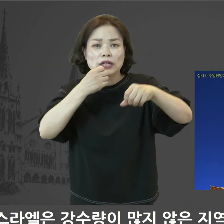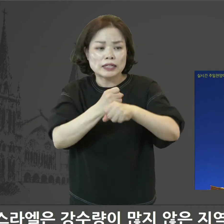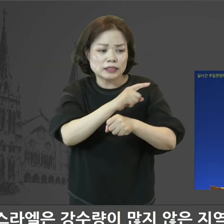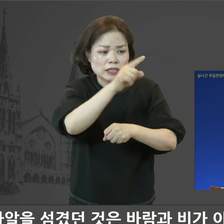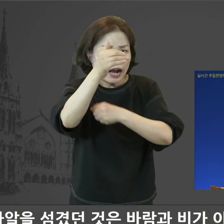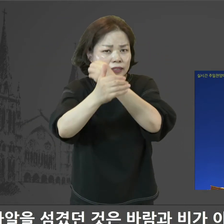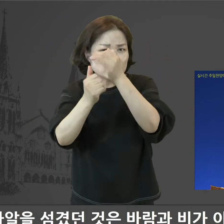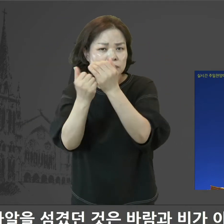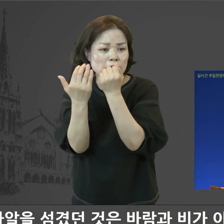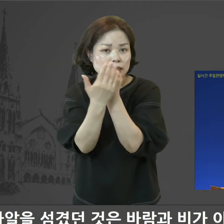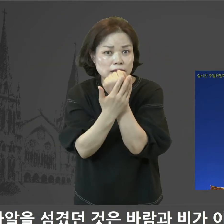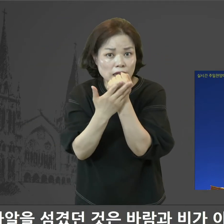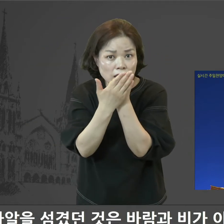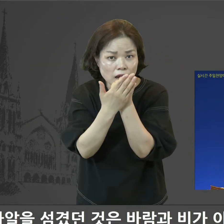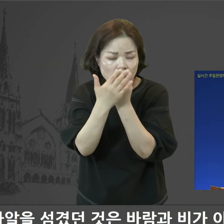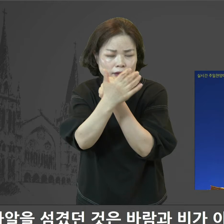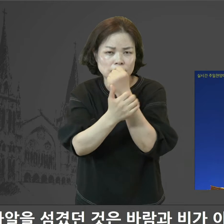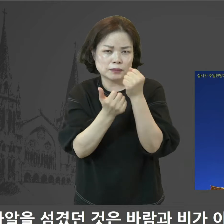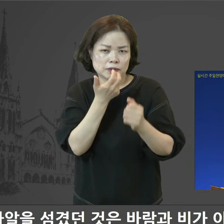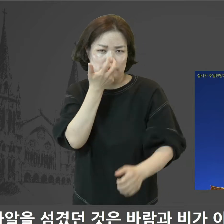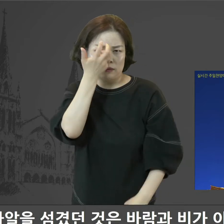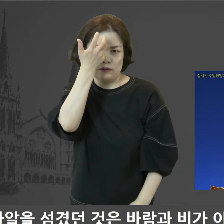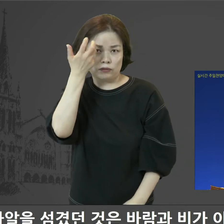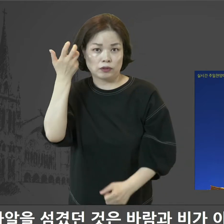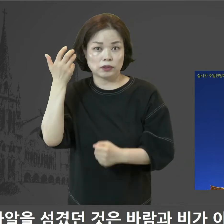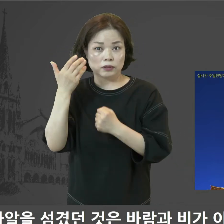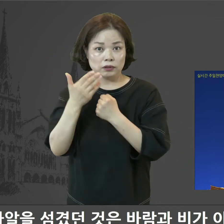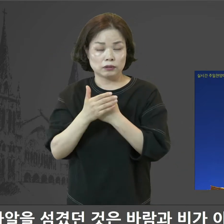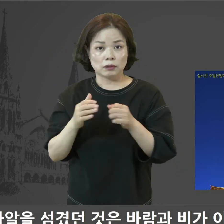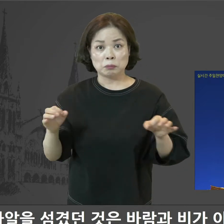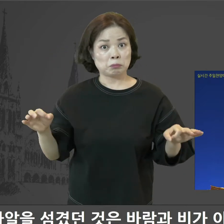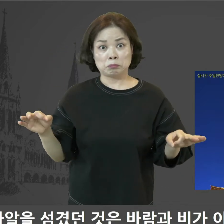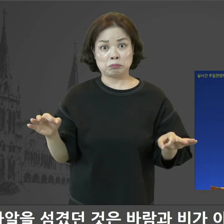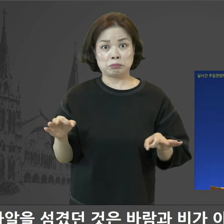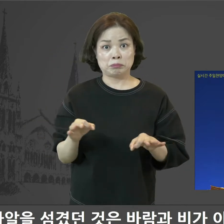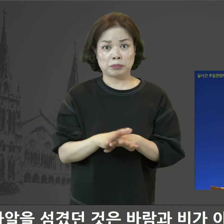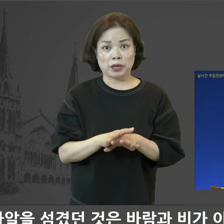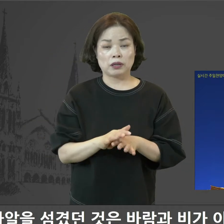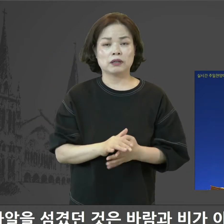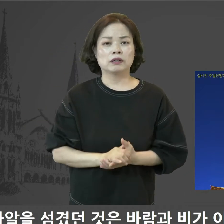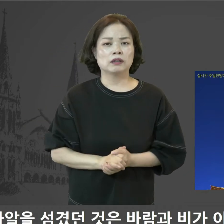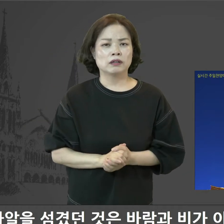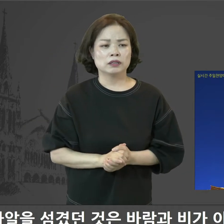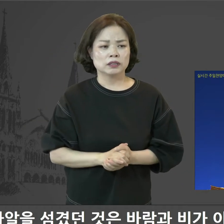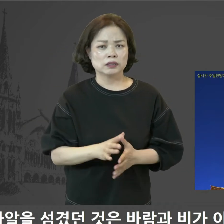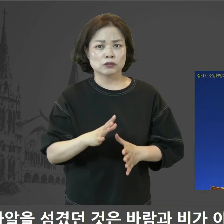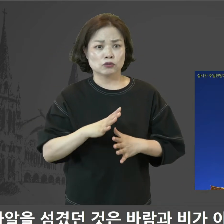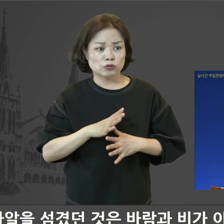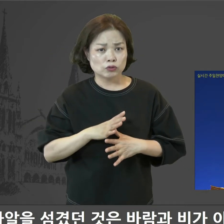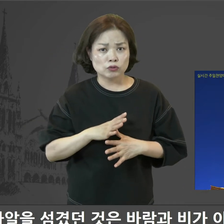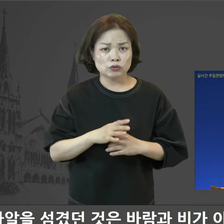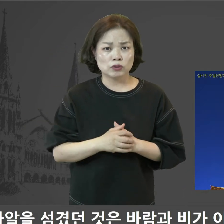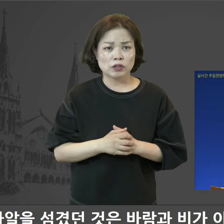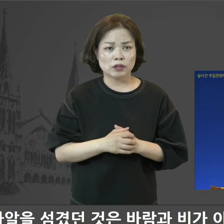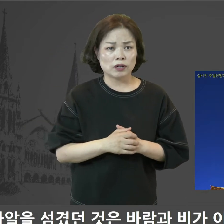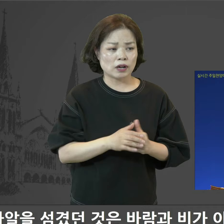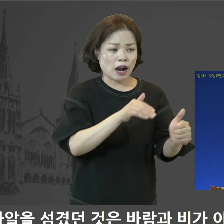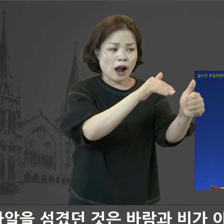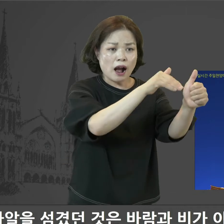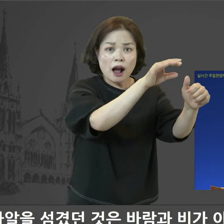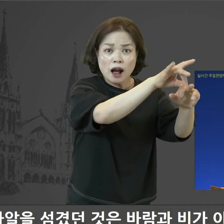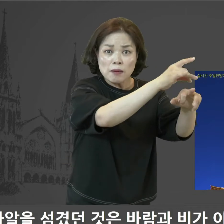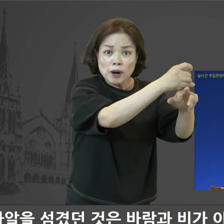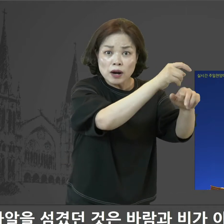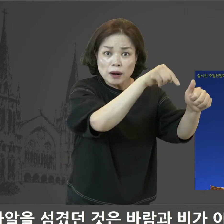너희에게 하나님의 은혜와 하나님의 성령의 은혜가 사라질 것이다 라는 것이죠. 그 두려운 아합 왕